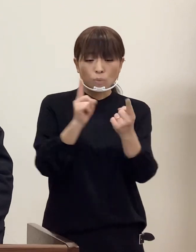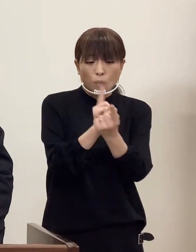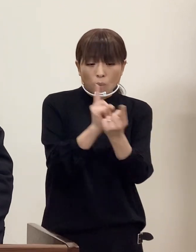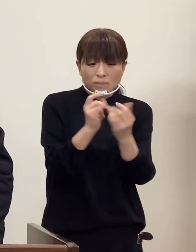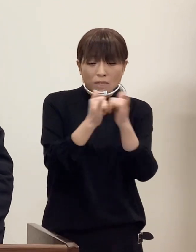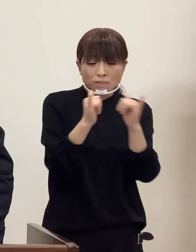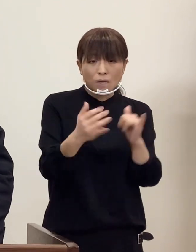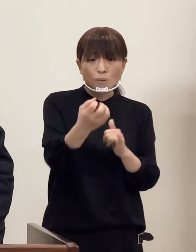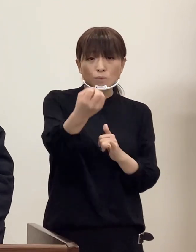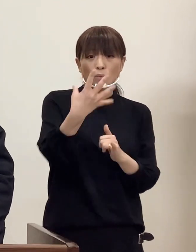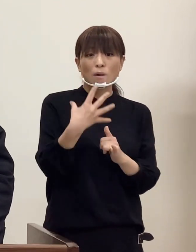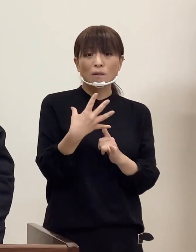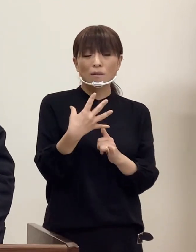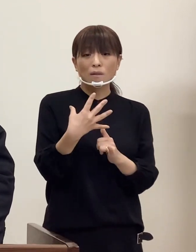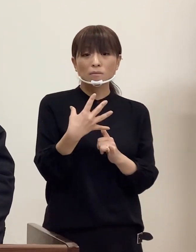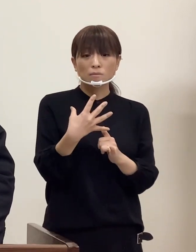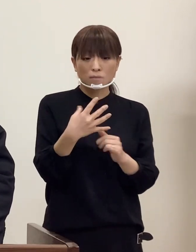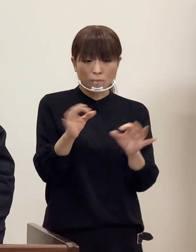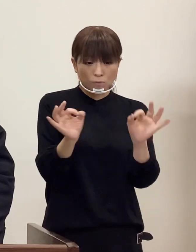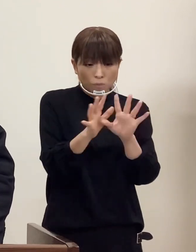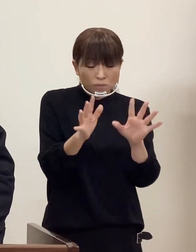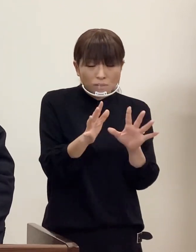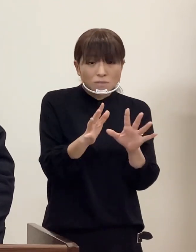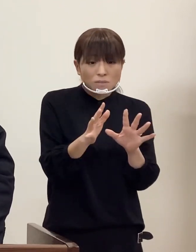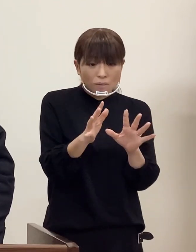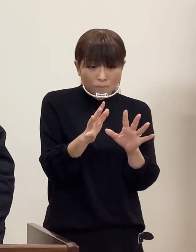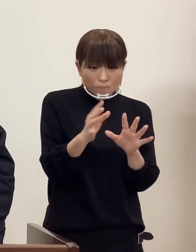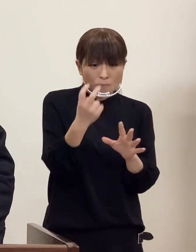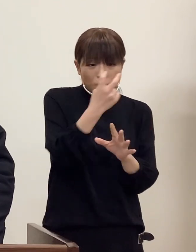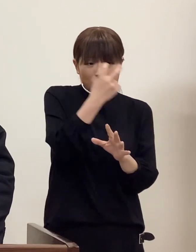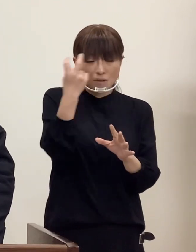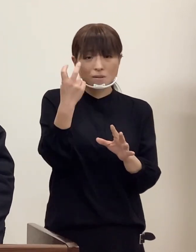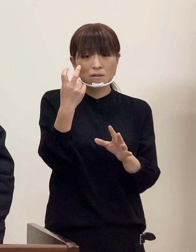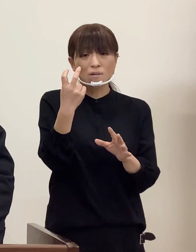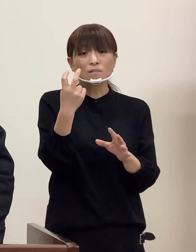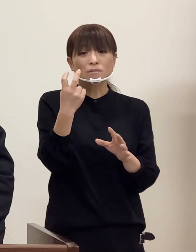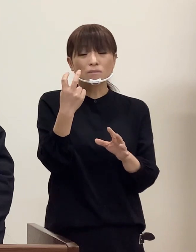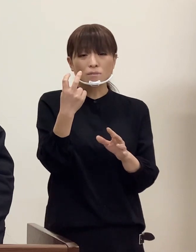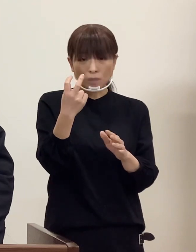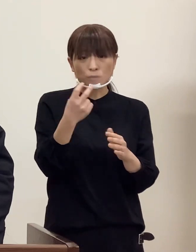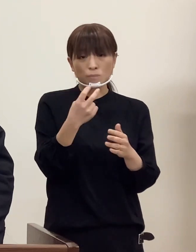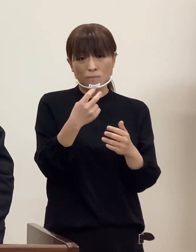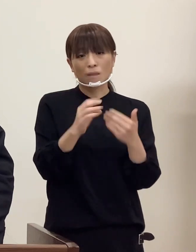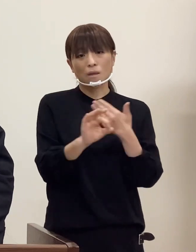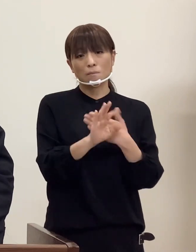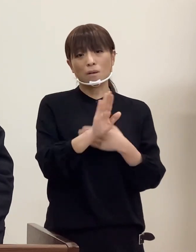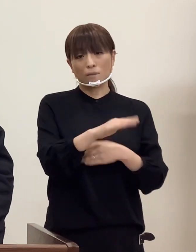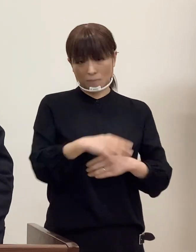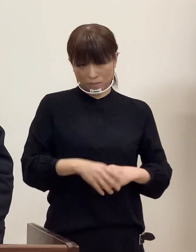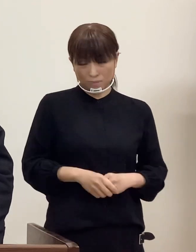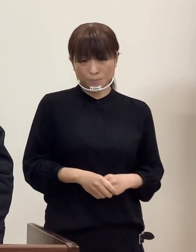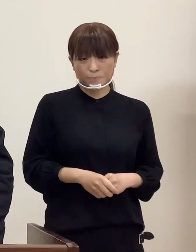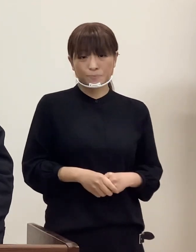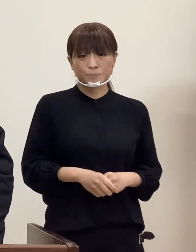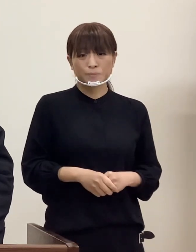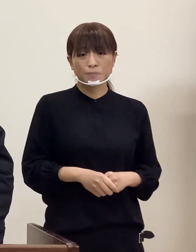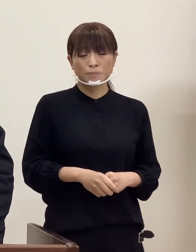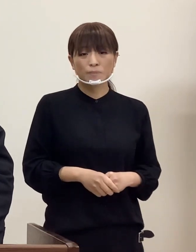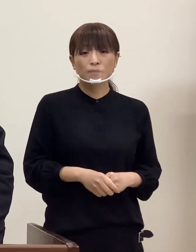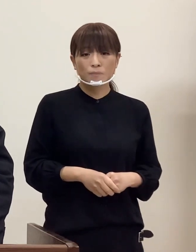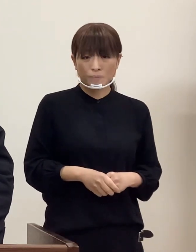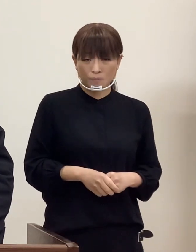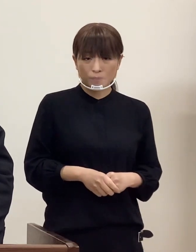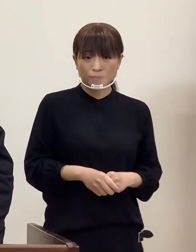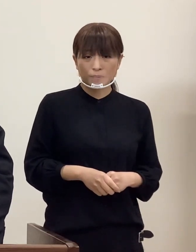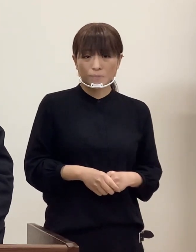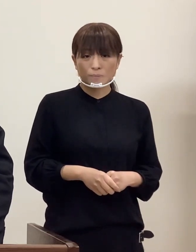、一夜にして感染されたと思わざるを得ないケースもございます。そうした